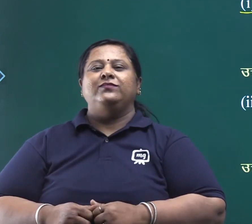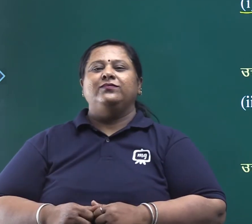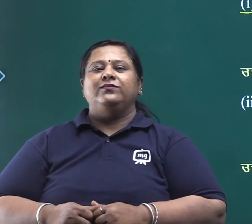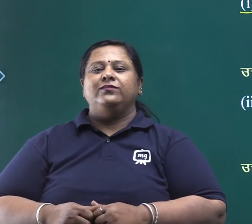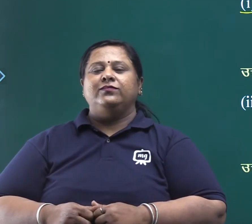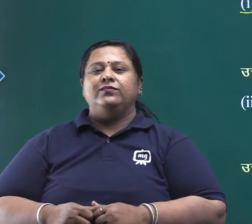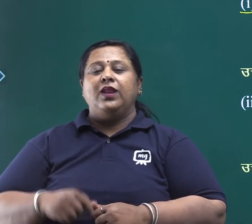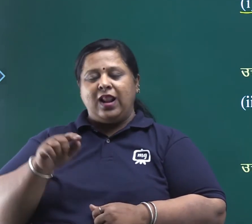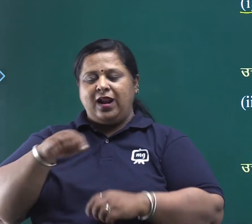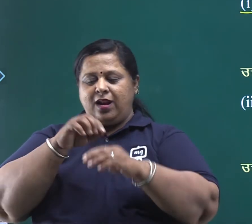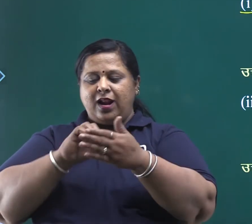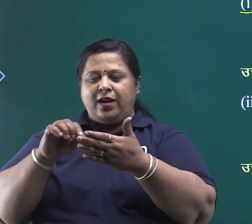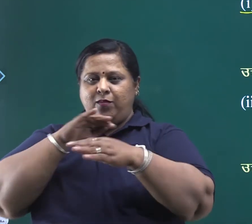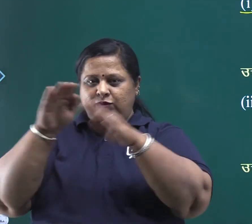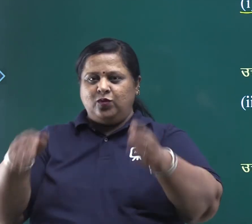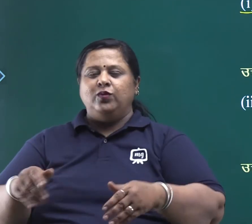लेटर बॉक्स को